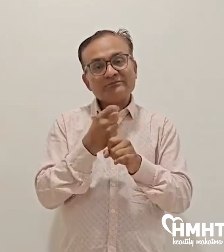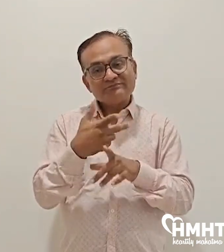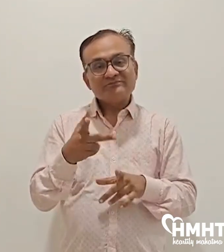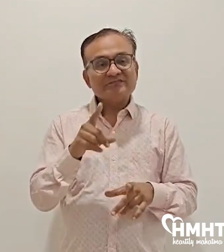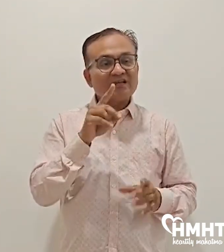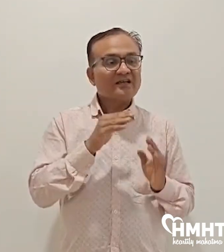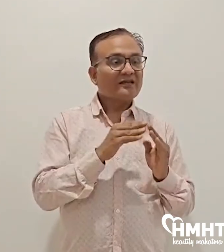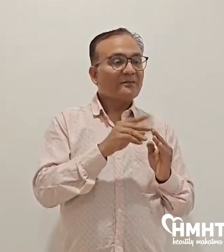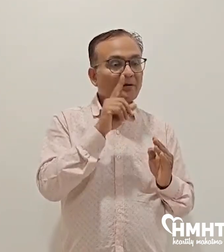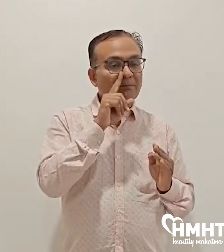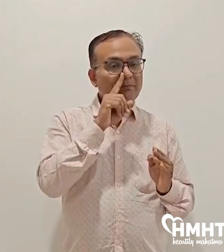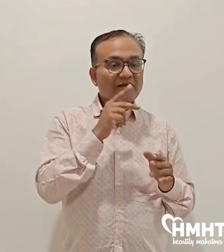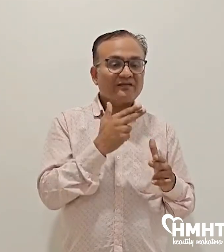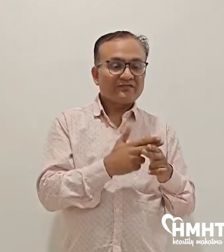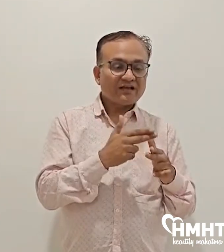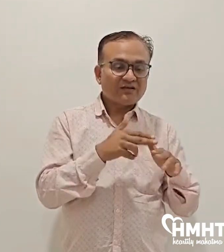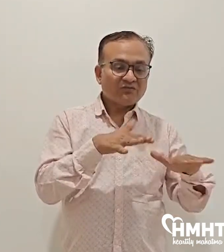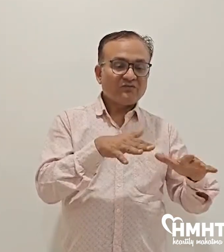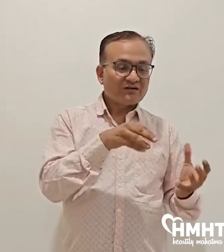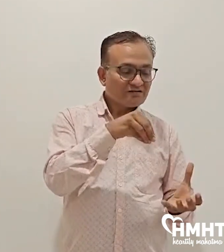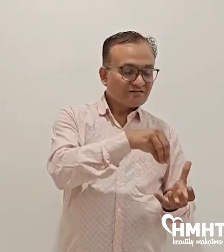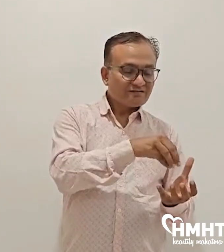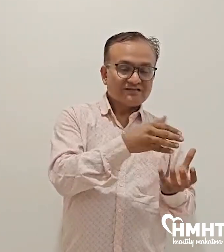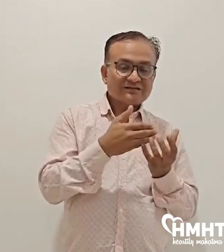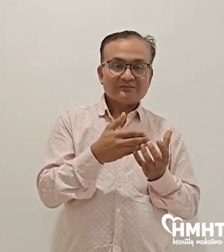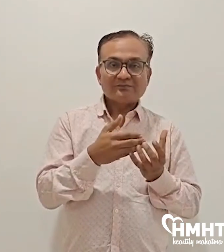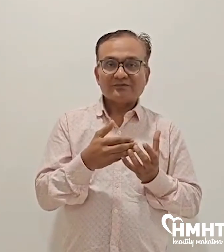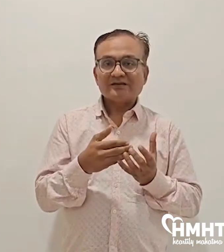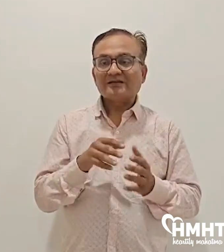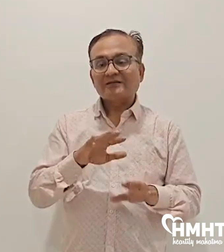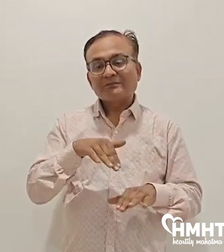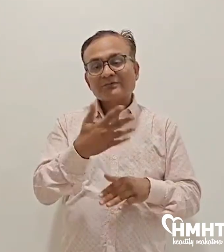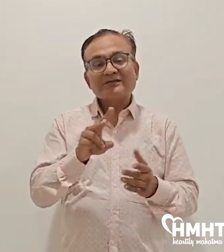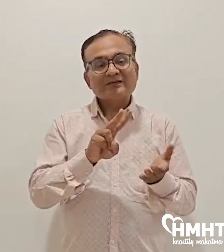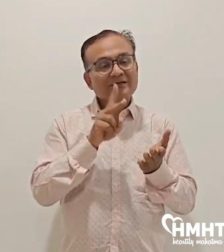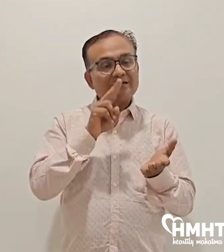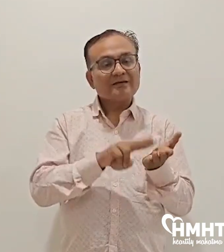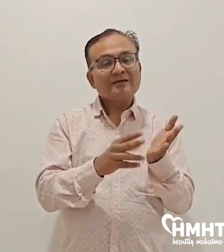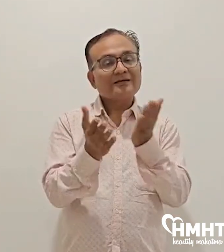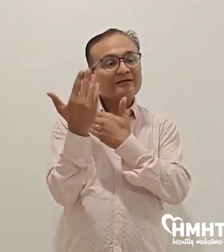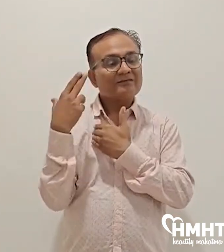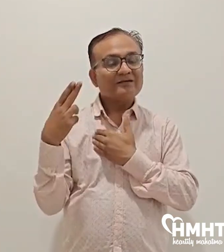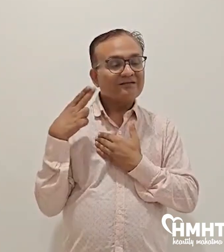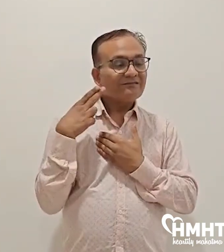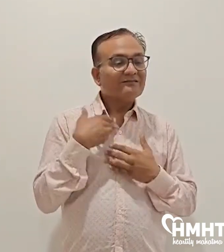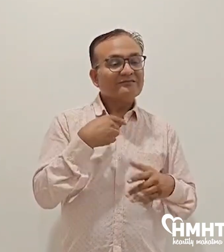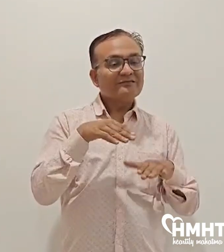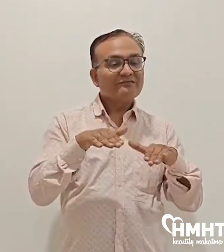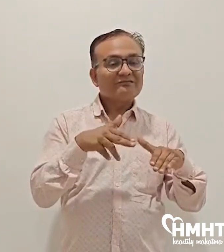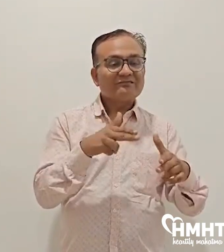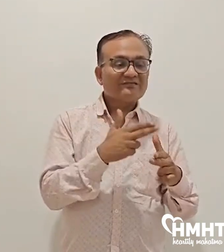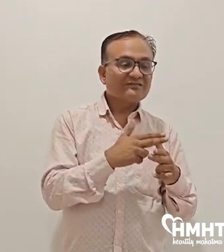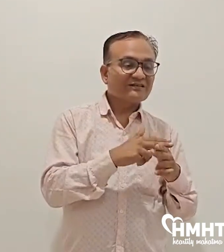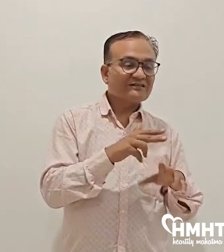હતા. રોટલી ને શાક, ઘીવાળી રોટલી બનાવી દે, એટલે ઘી સરસ લગાડે, એટલે પછી બપોર સુધીમાં ઘીવાળી હોય તો પોચીને મીઠી થઈ